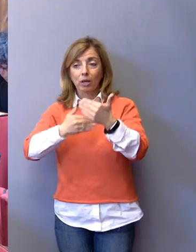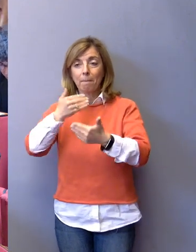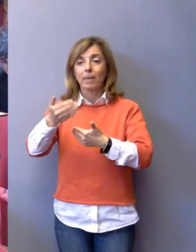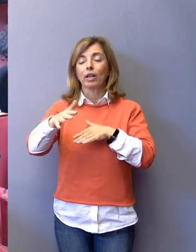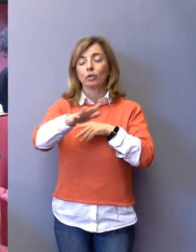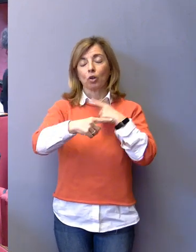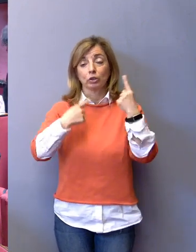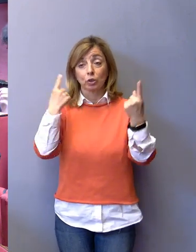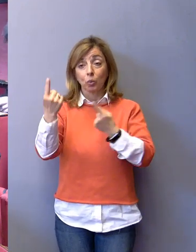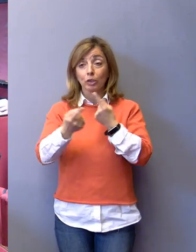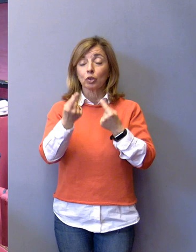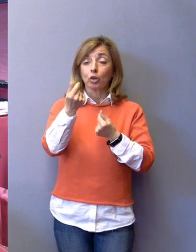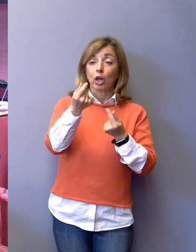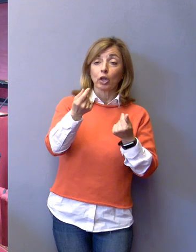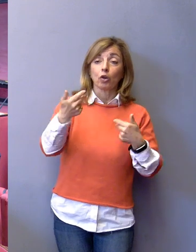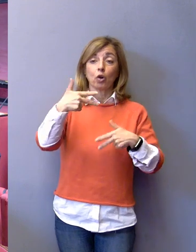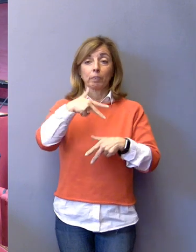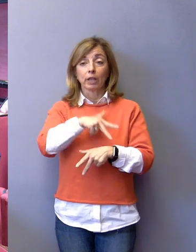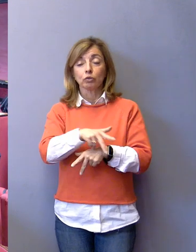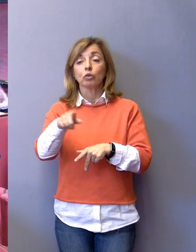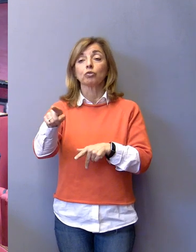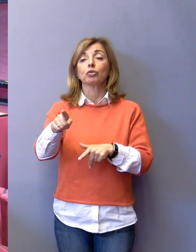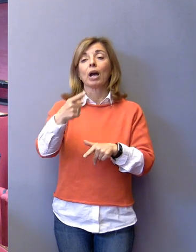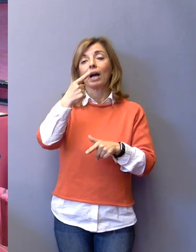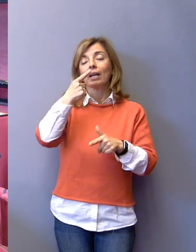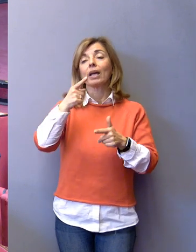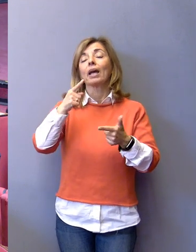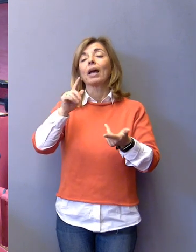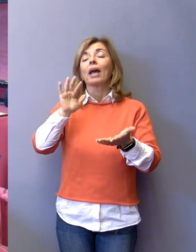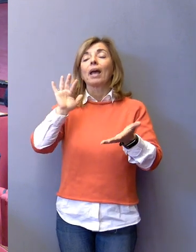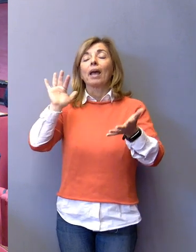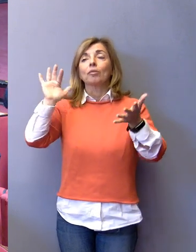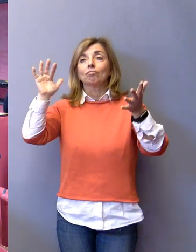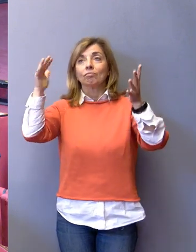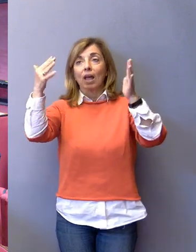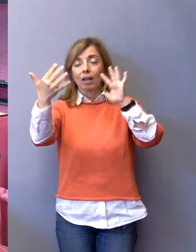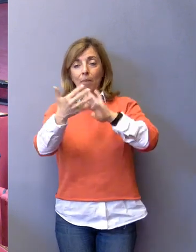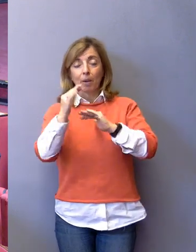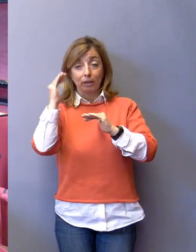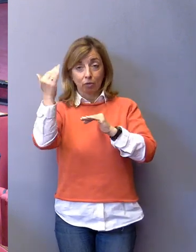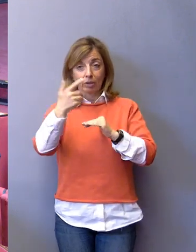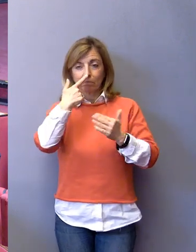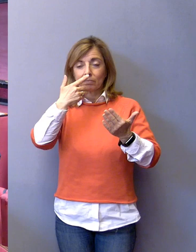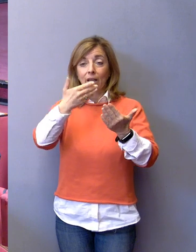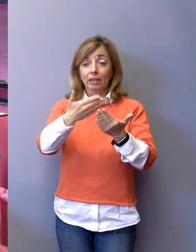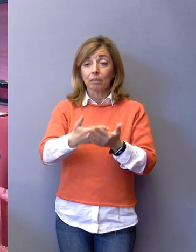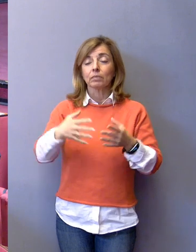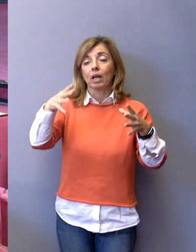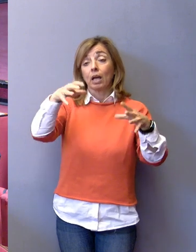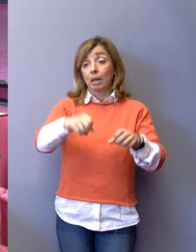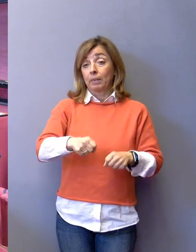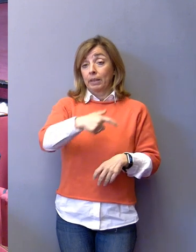di contenimento e adattamento al cambiamento climatico si impegna a sindaco e giunta a una precisa